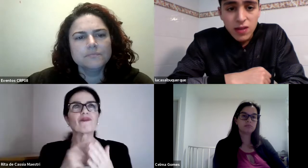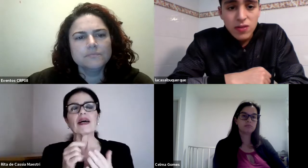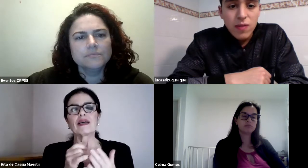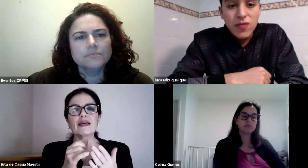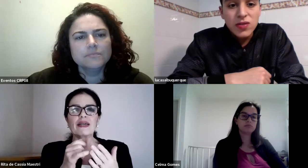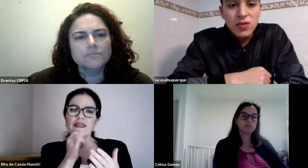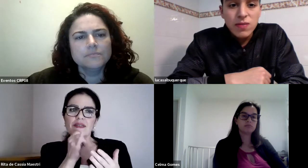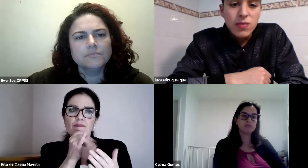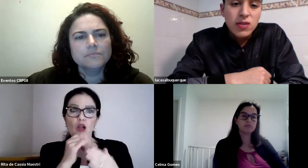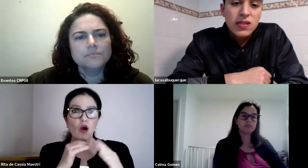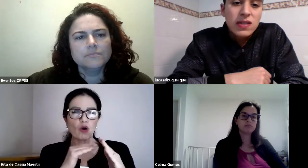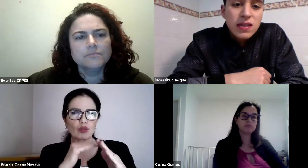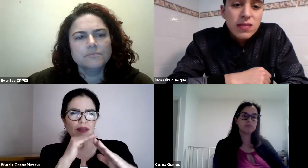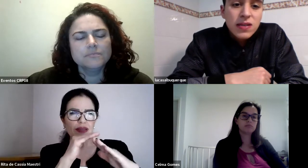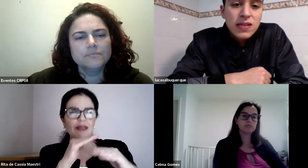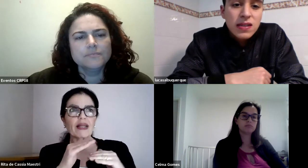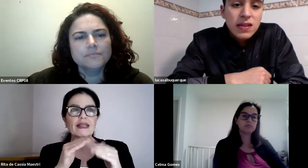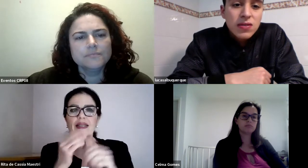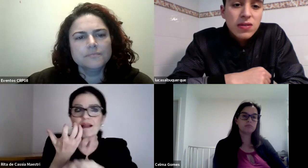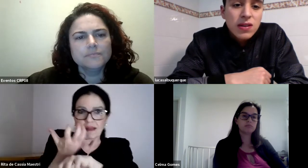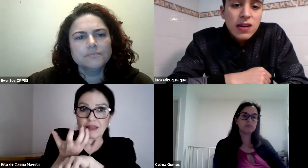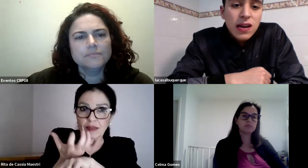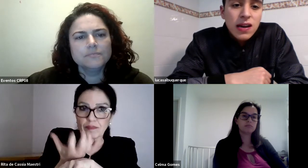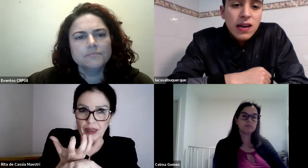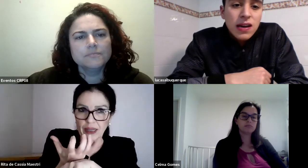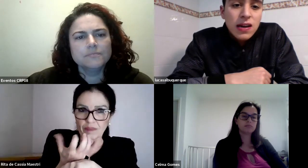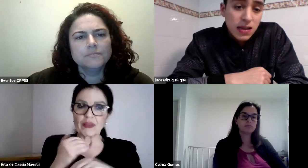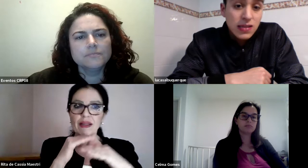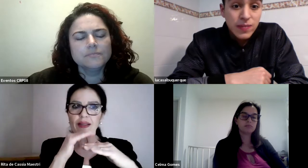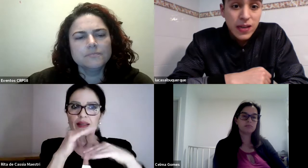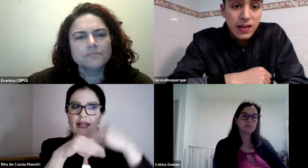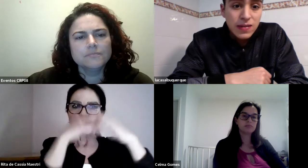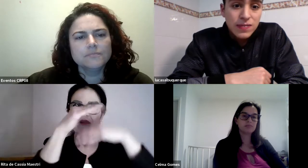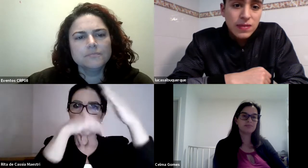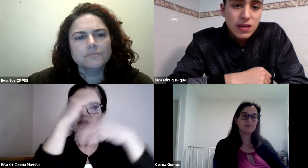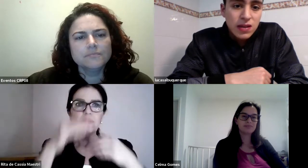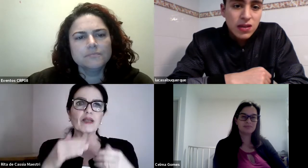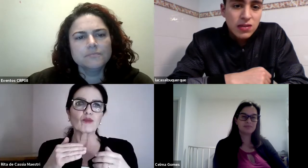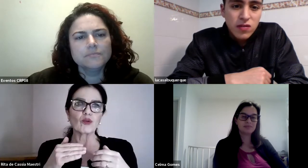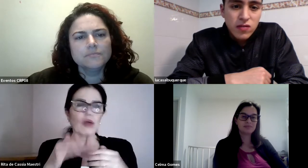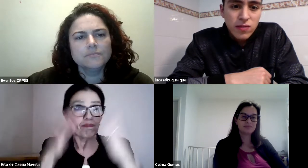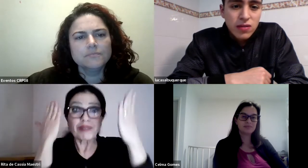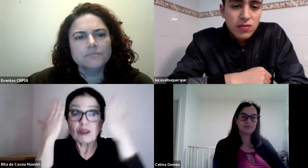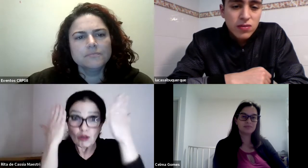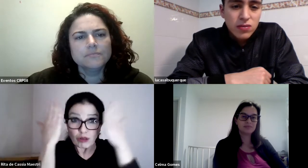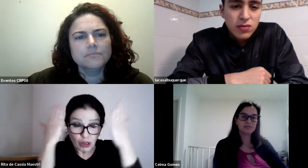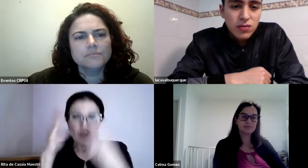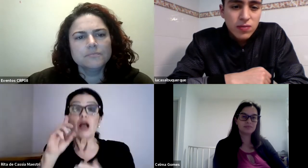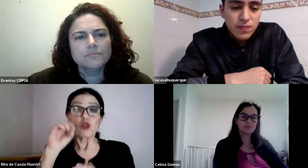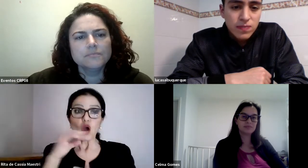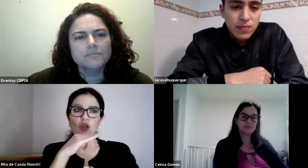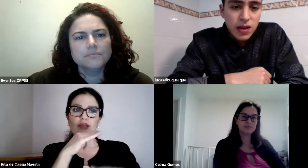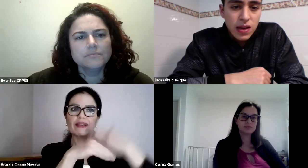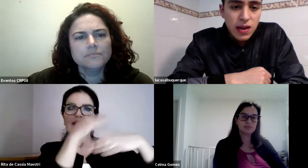eu lembro de uma professora me mostrando e me ensinando na disciplina de